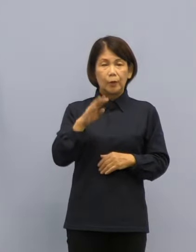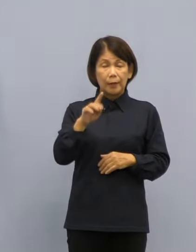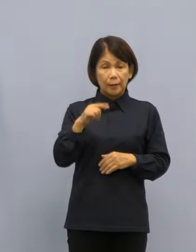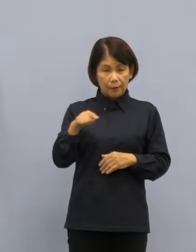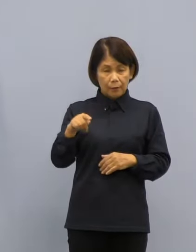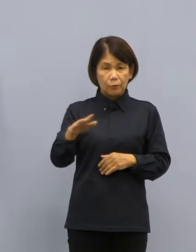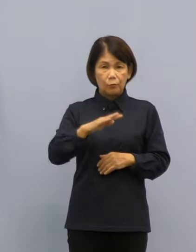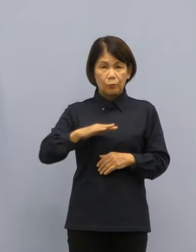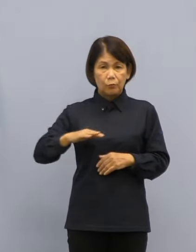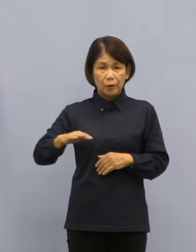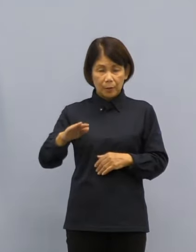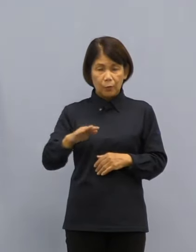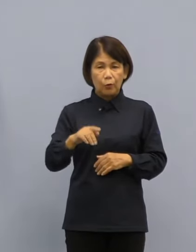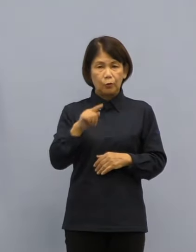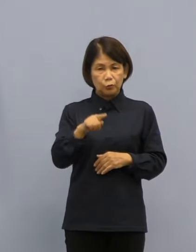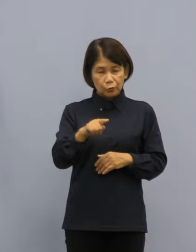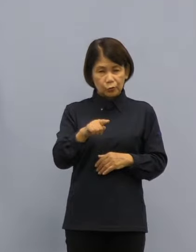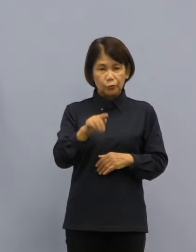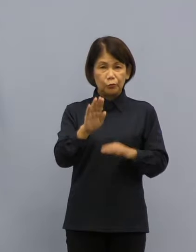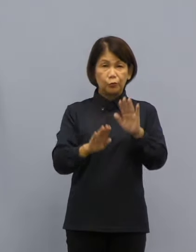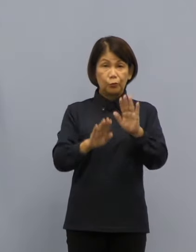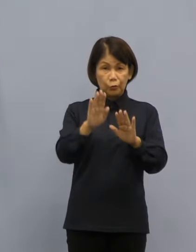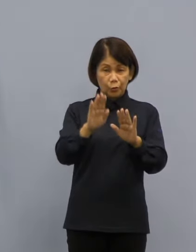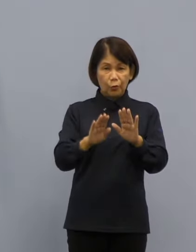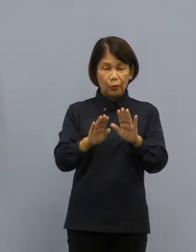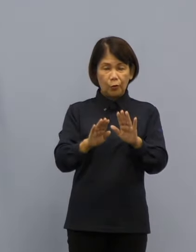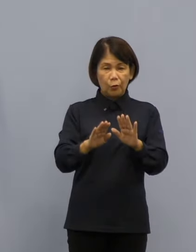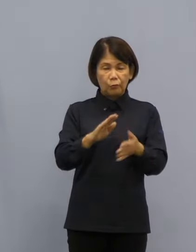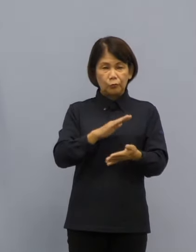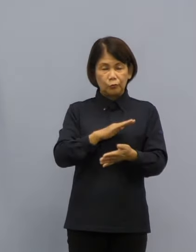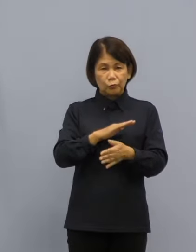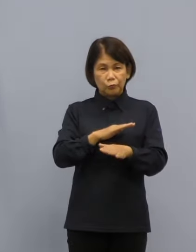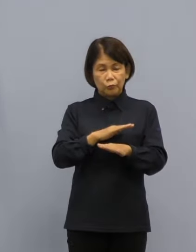ても生かさせていただきながら連携を深